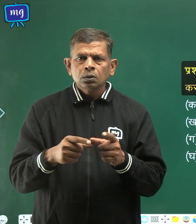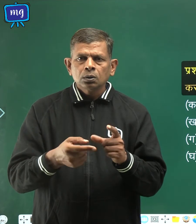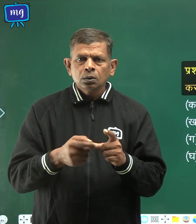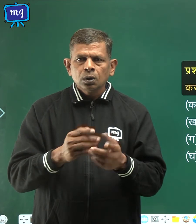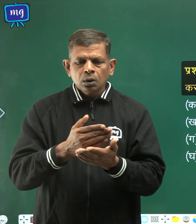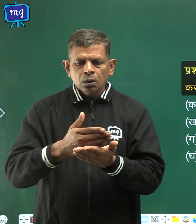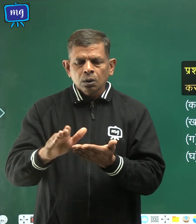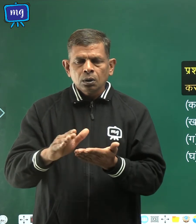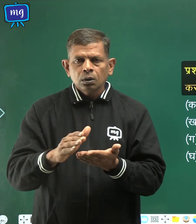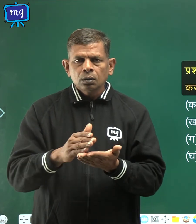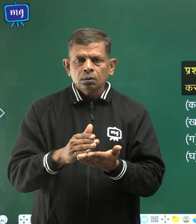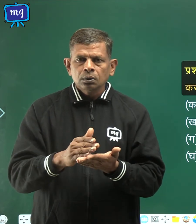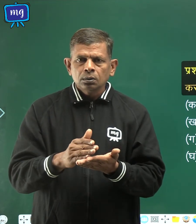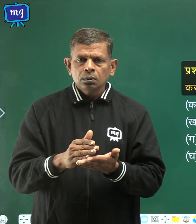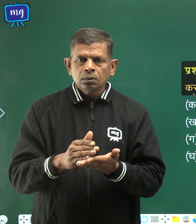अलग करना